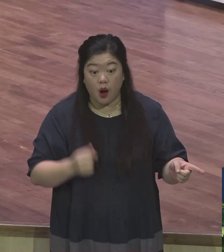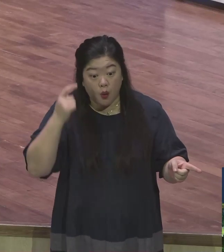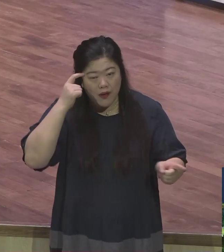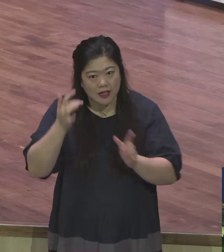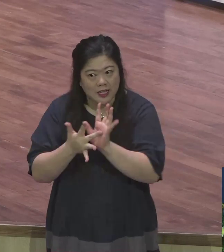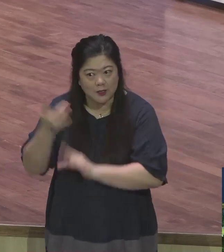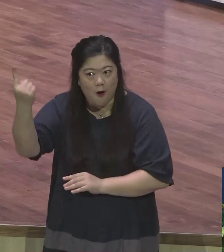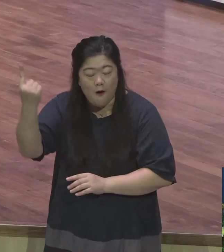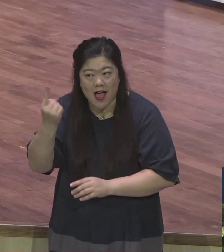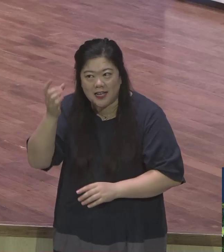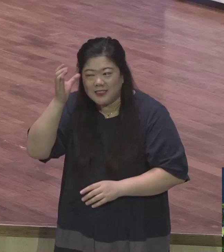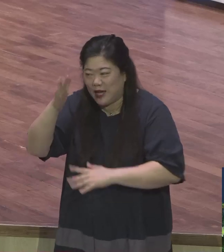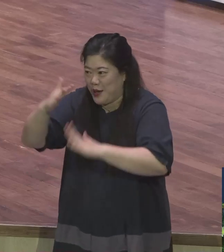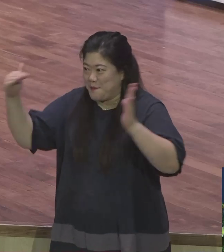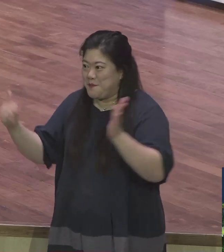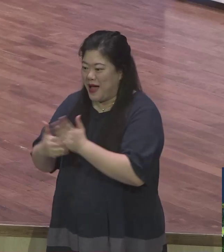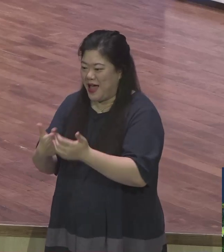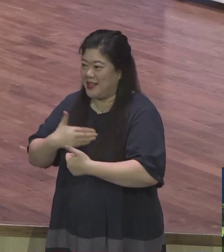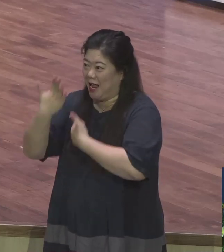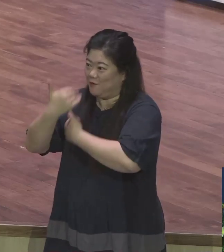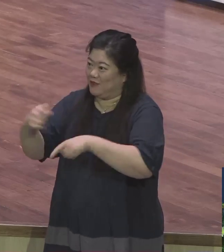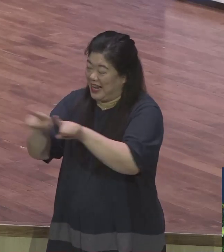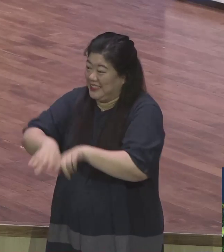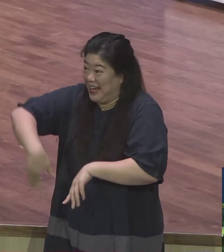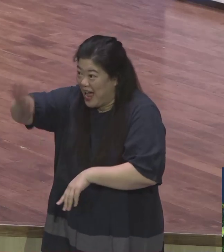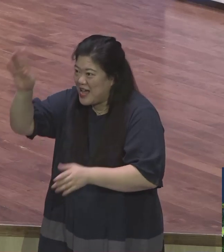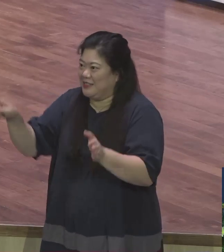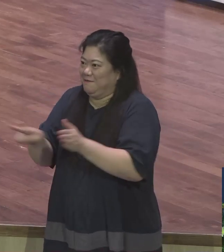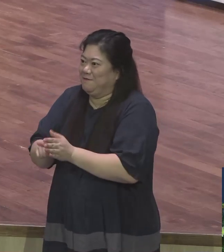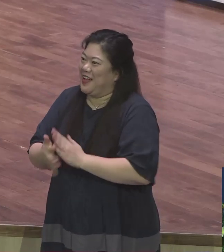이런 삶을 살아낸 얼마나 영적이었어요.